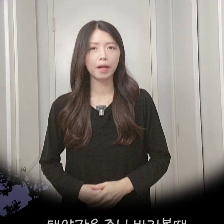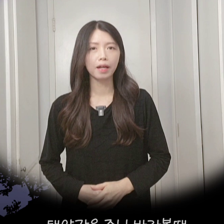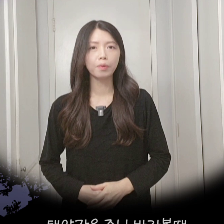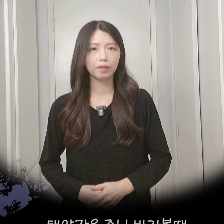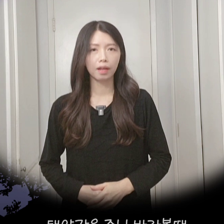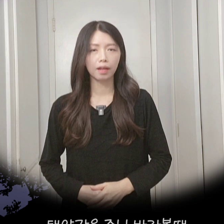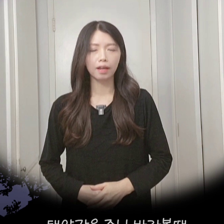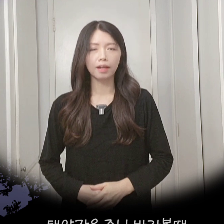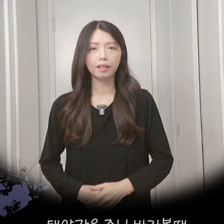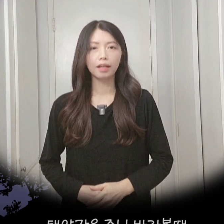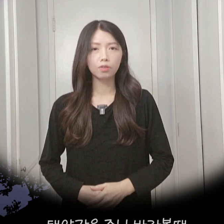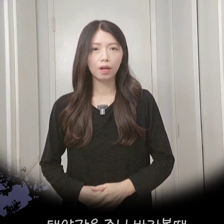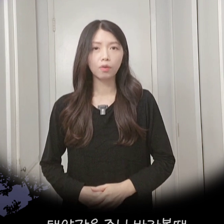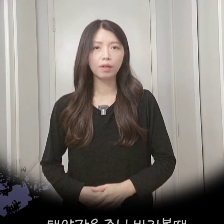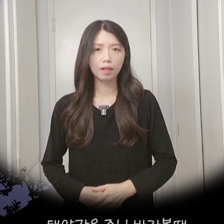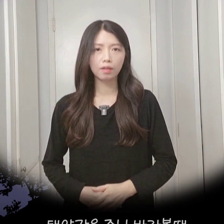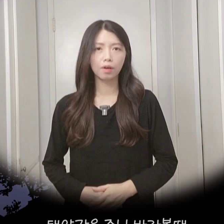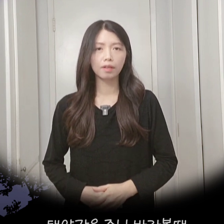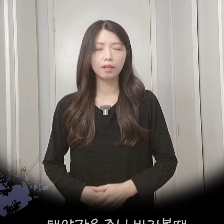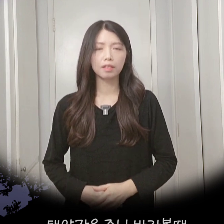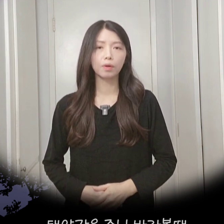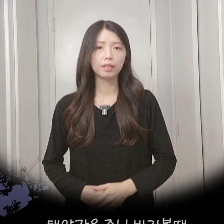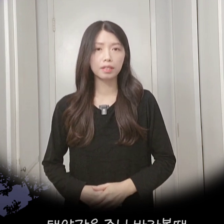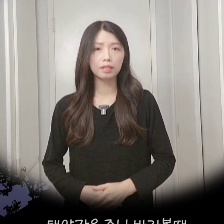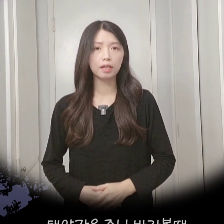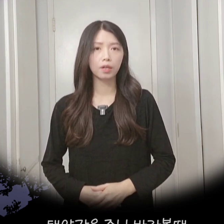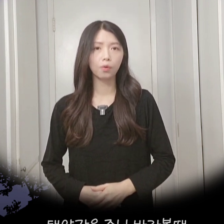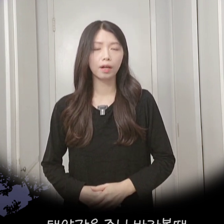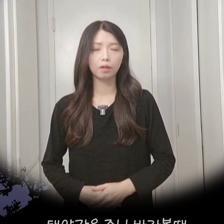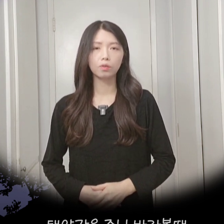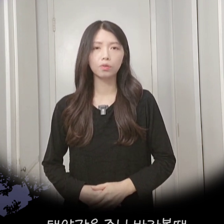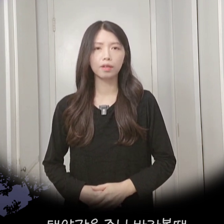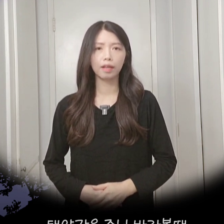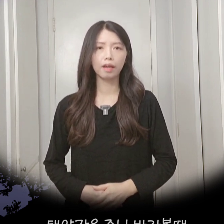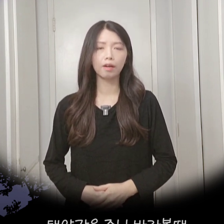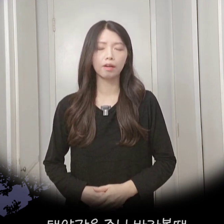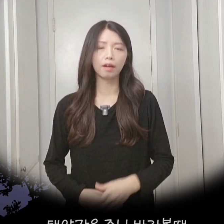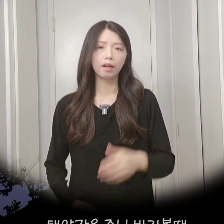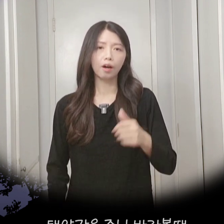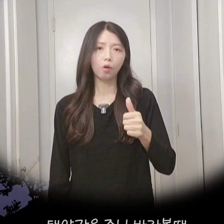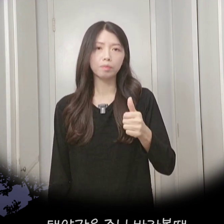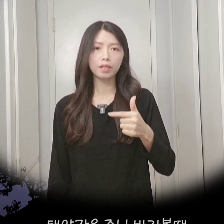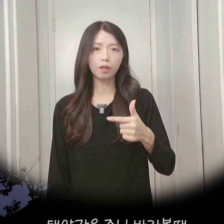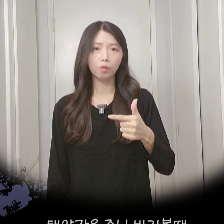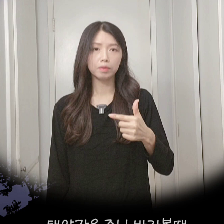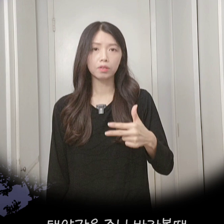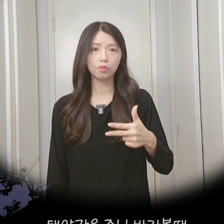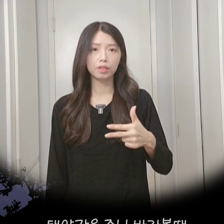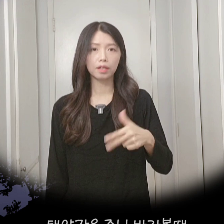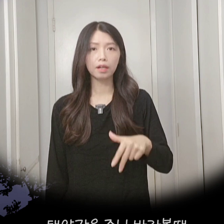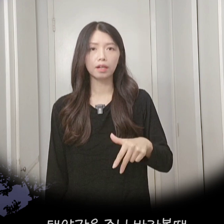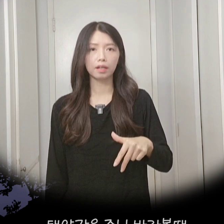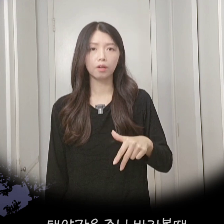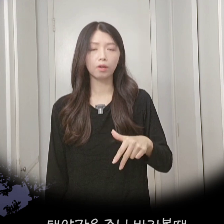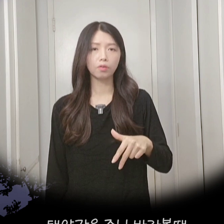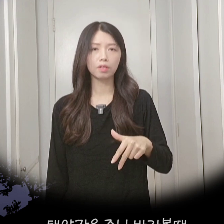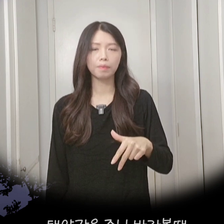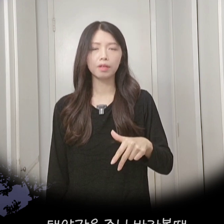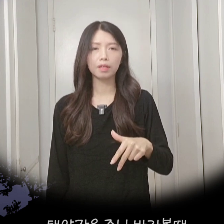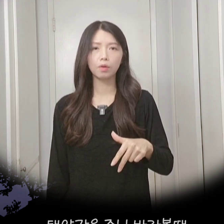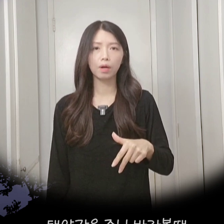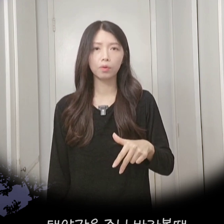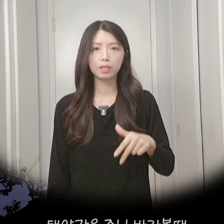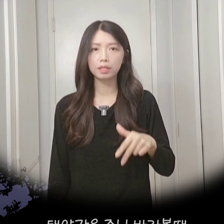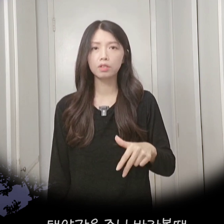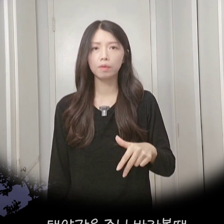주님 바라볼 때. 일단 주라고 한 뜻의 수어는 지와 지읒을 이용한 그런 수어인데요. 엄지, 검지, 중지를 이렇게